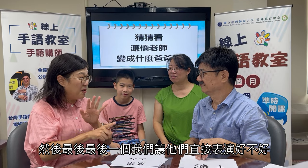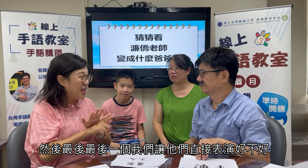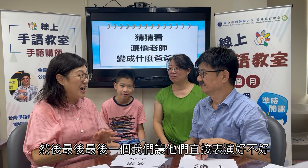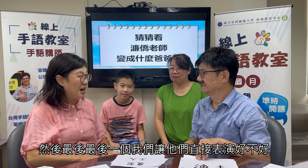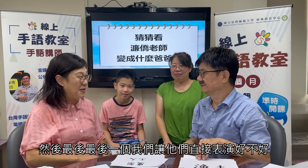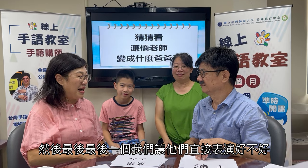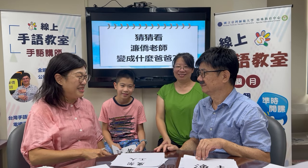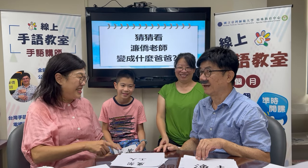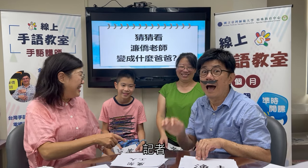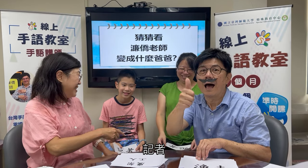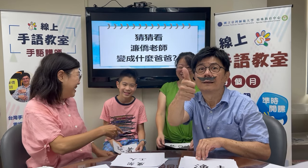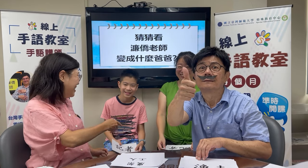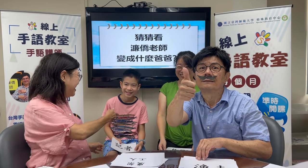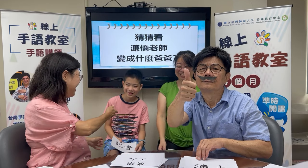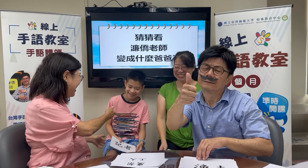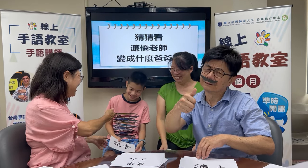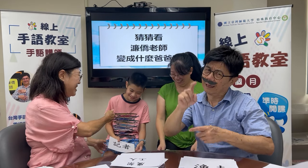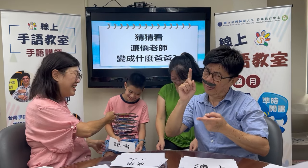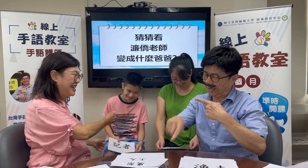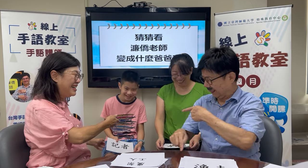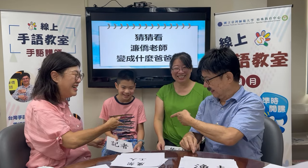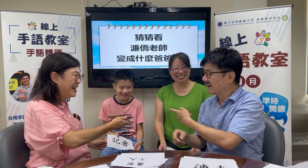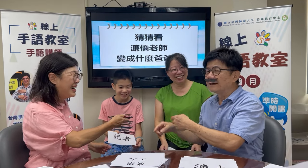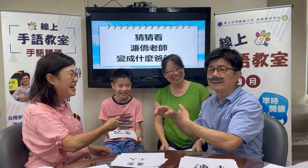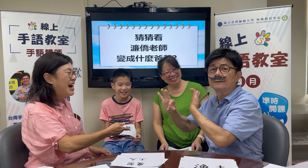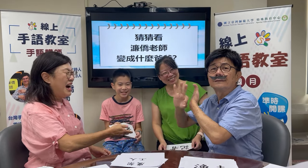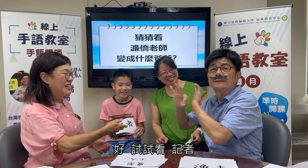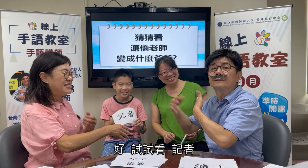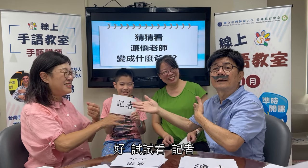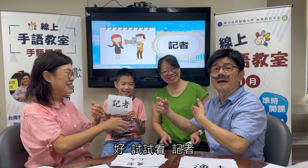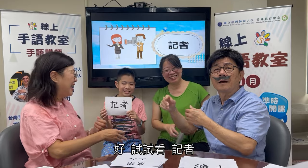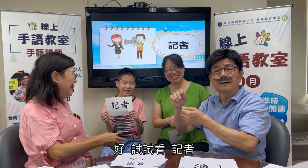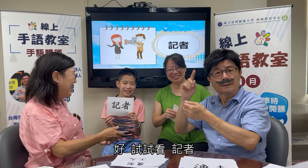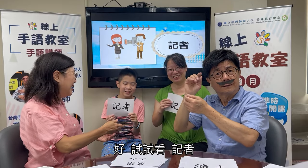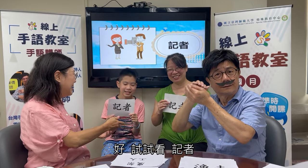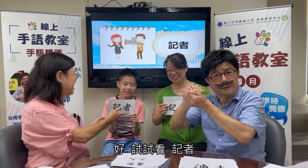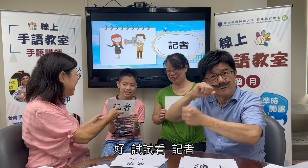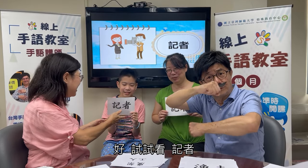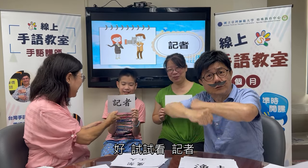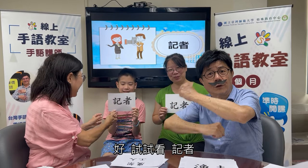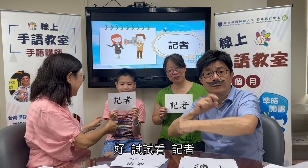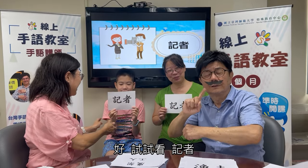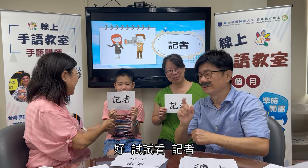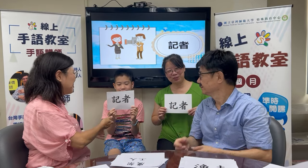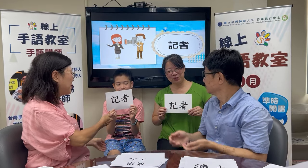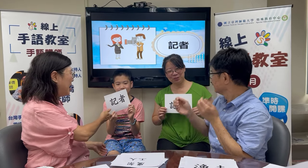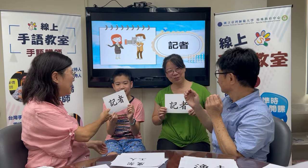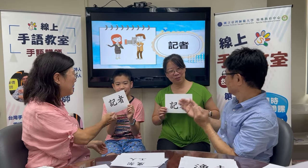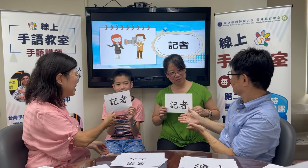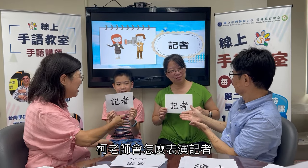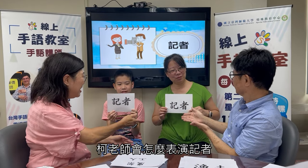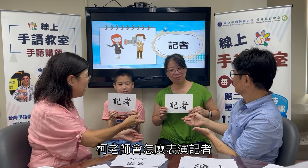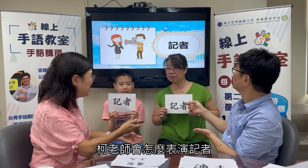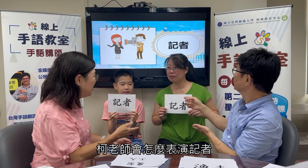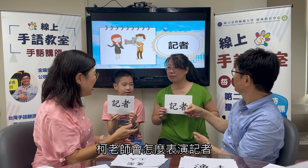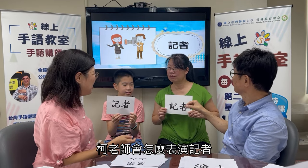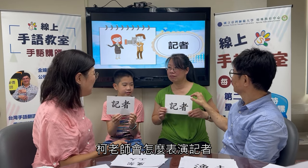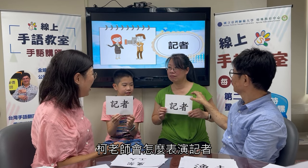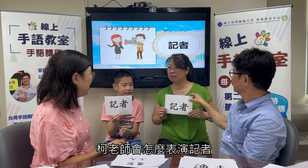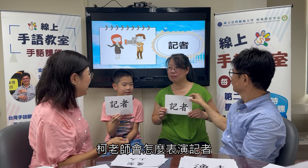演好不好？记者，记者，好，试试看，还记者，好，柯老师会怎么表演记